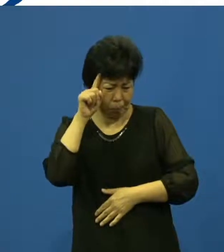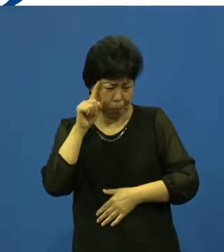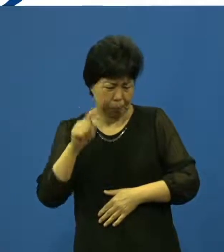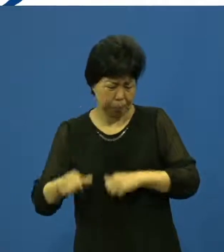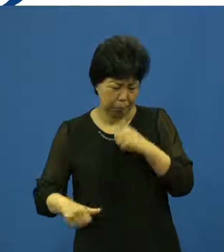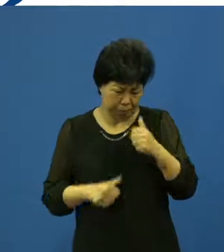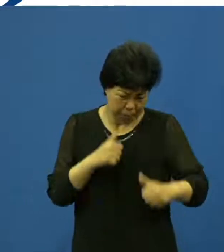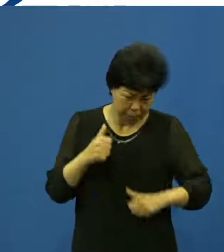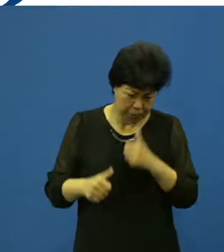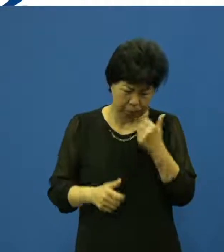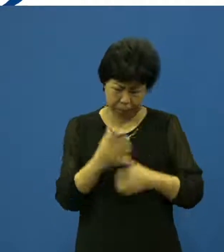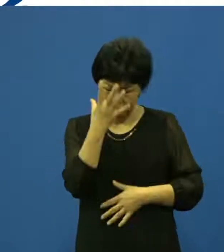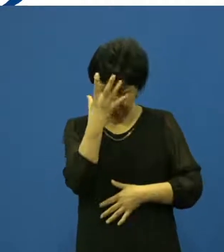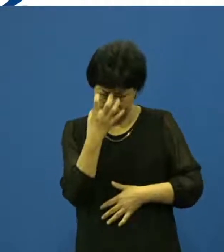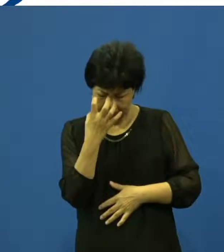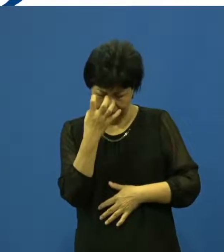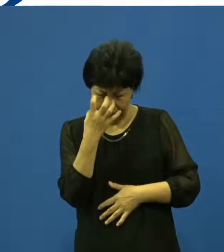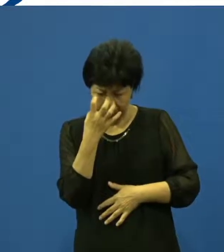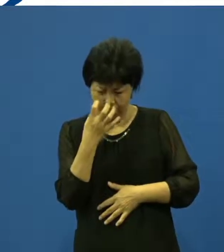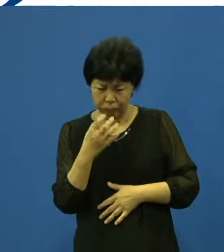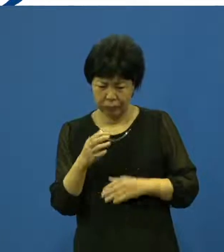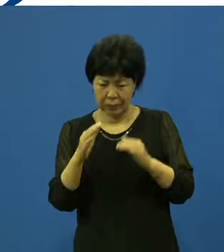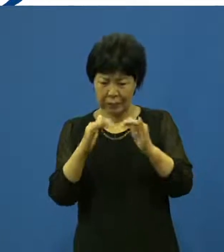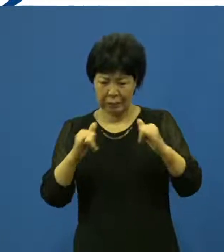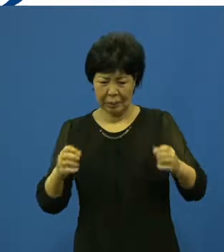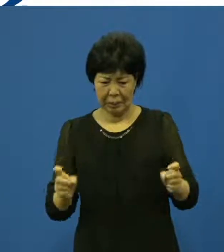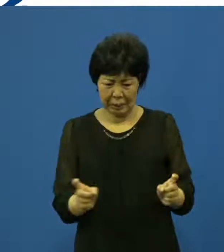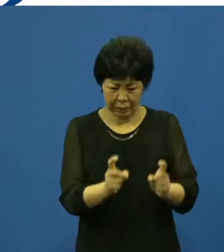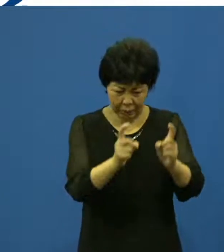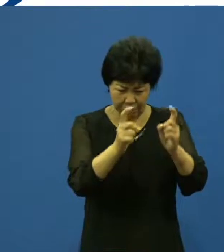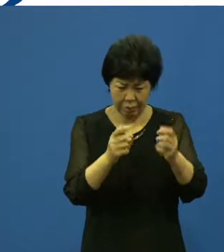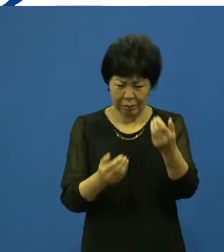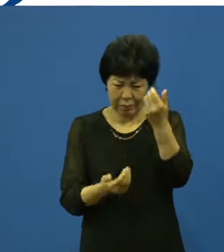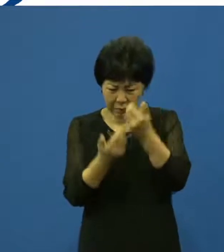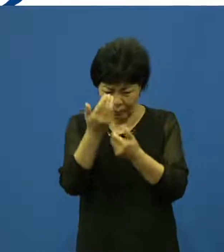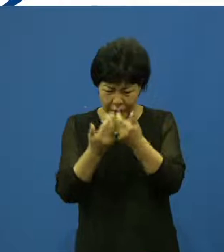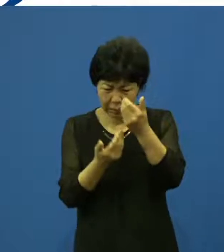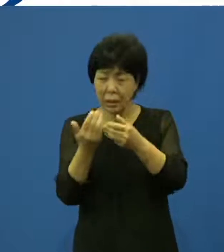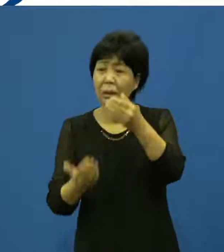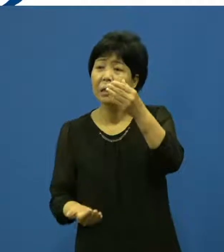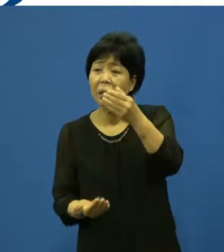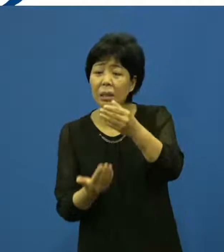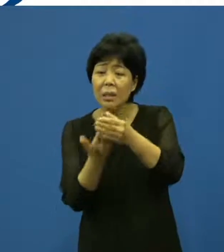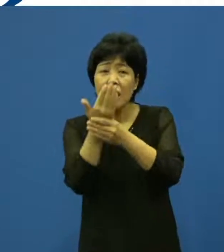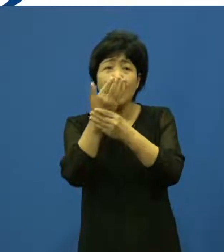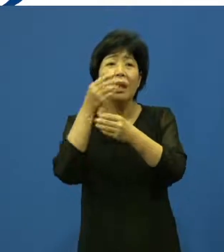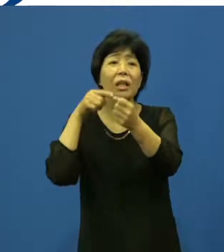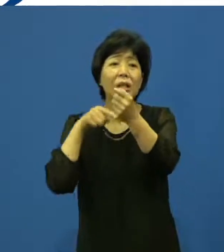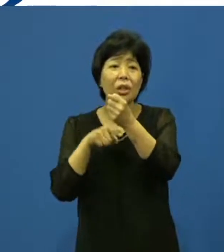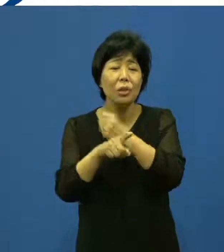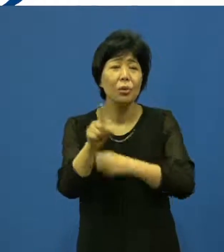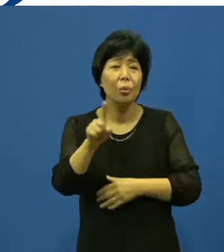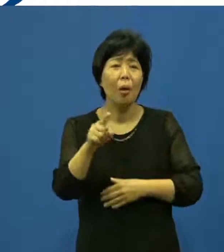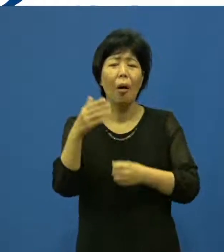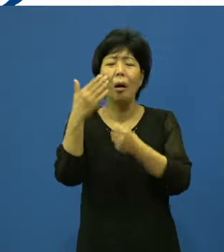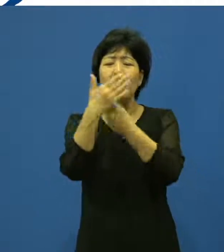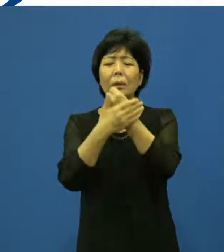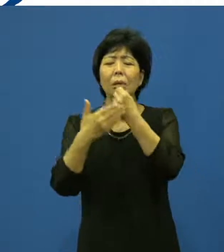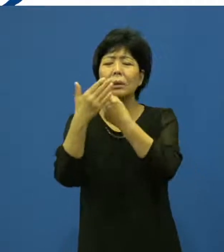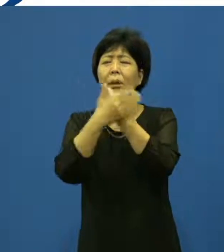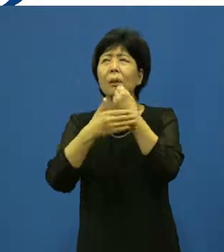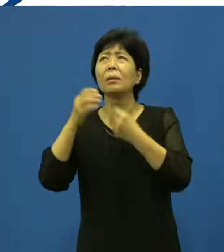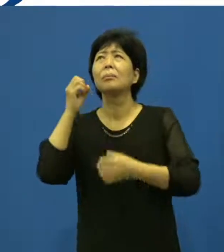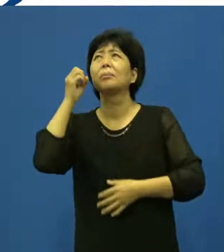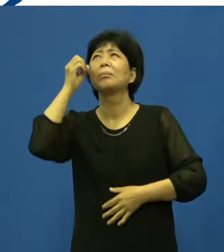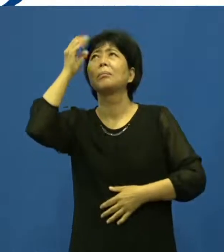분노에 차있고 우울에 시달리고 사람들과 부딪히고 갈등에 빠지고? 은혜가 잊혀지었기 때문에 그런 거죠.